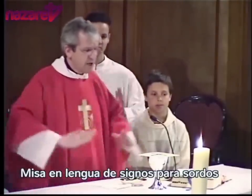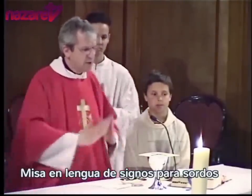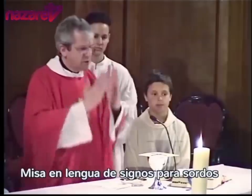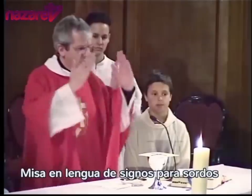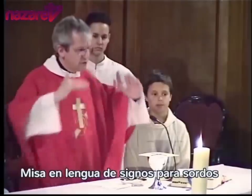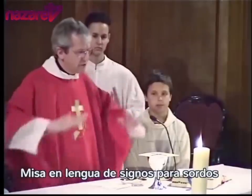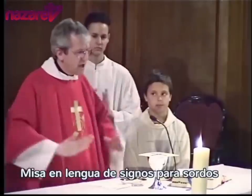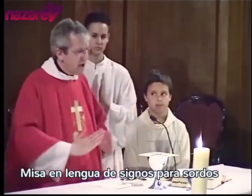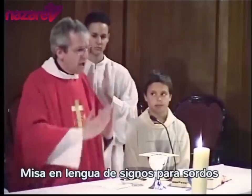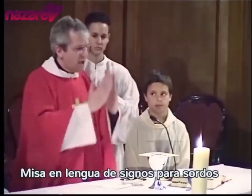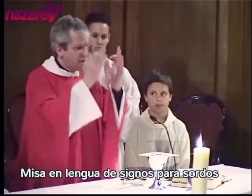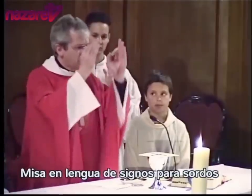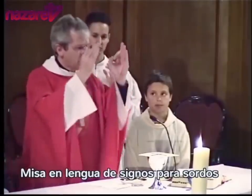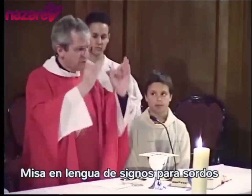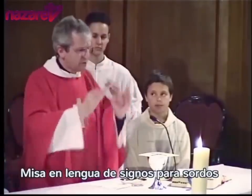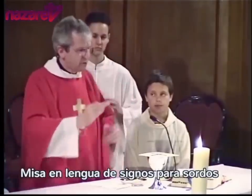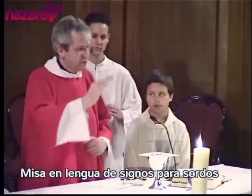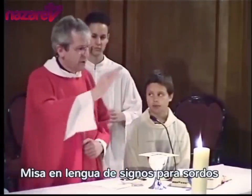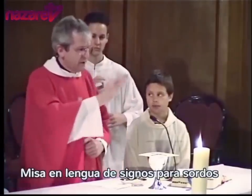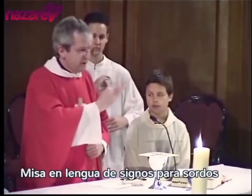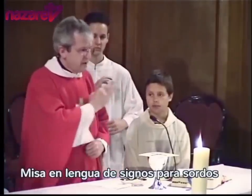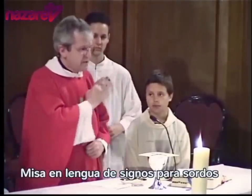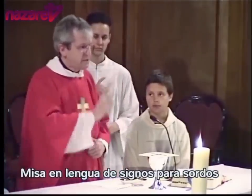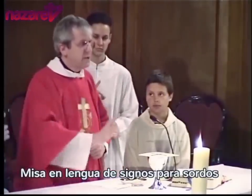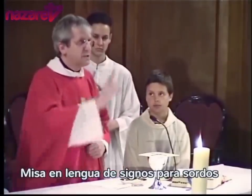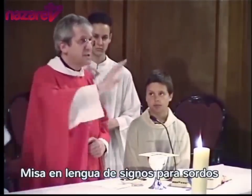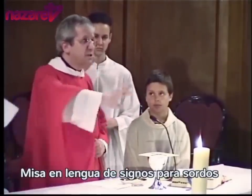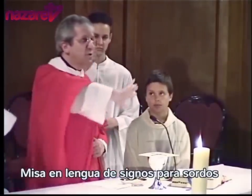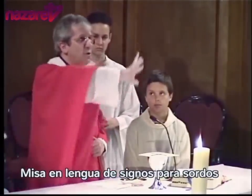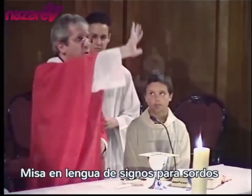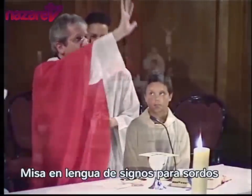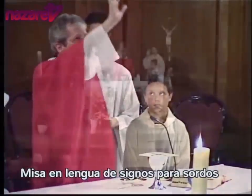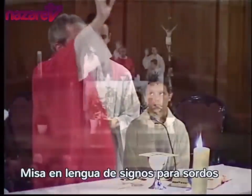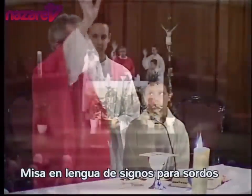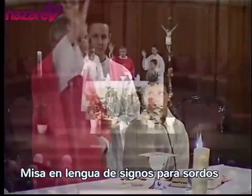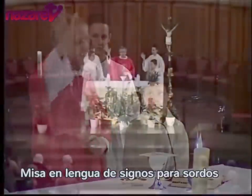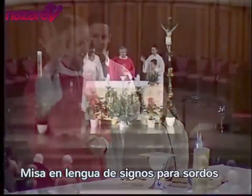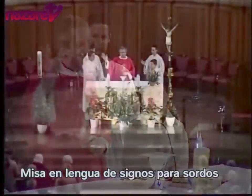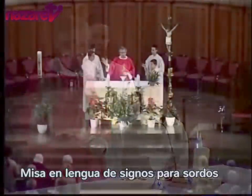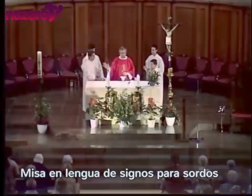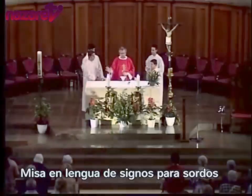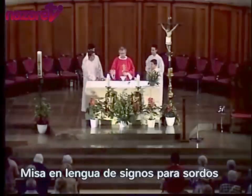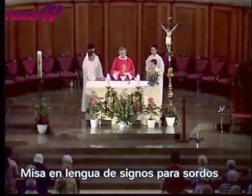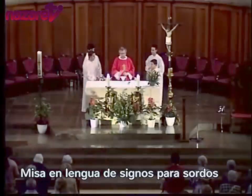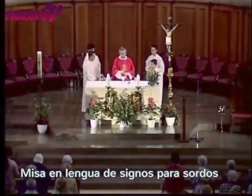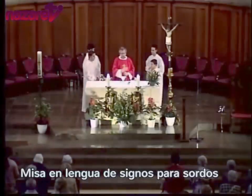Santo, santo, santo es el Señor Dios